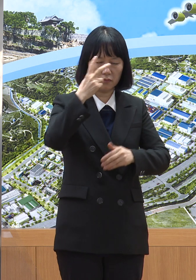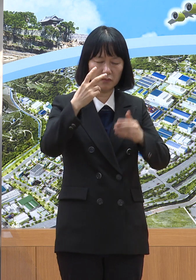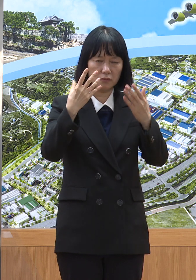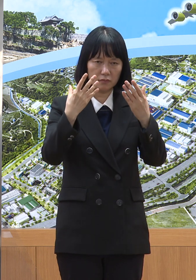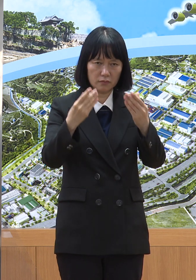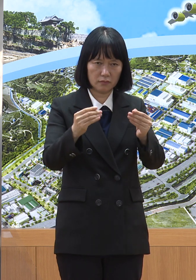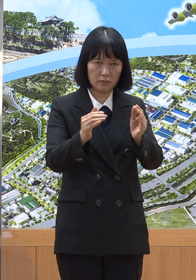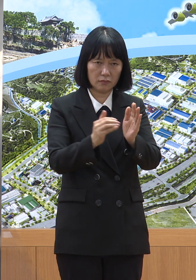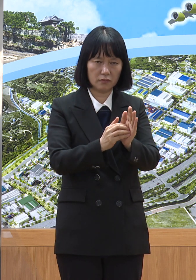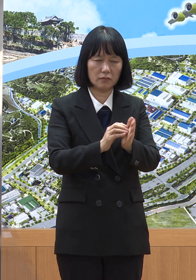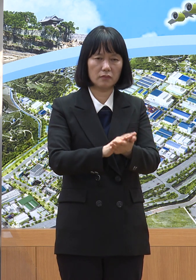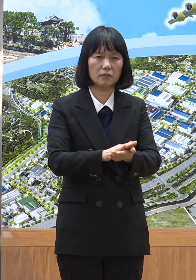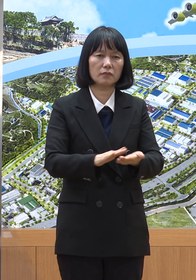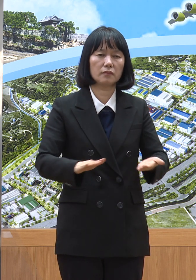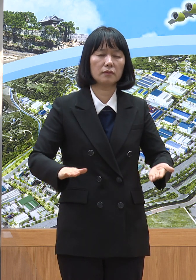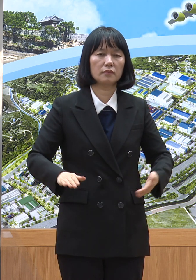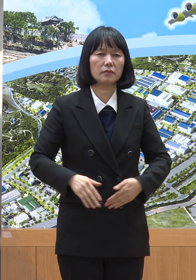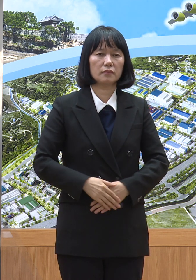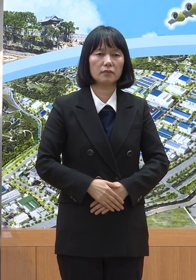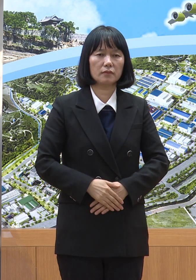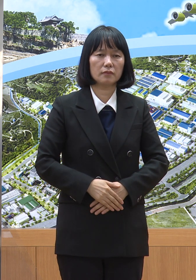검사를 실시하였습니다.